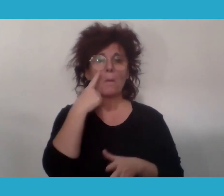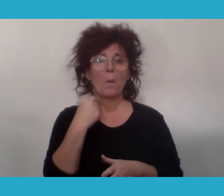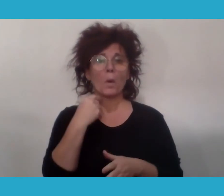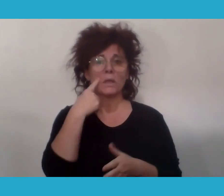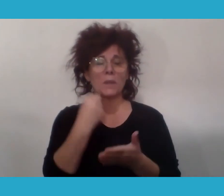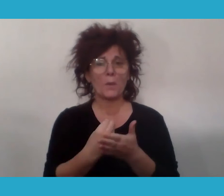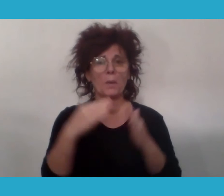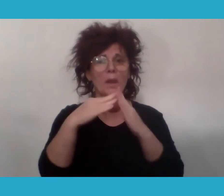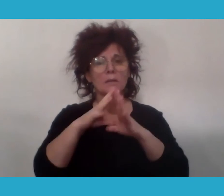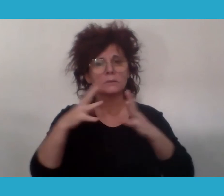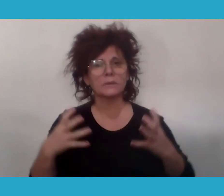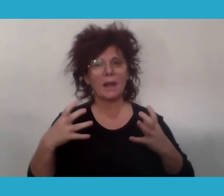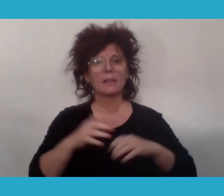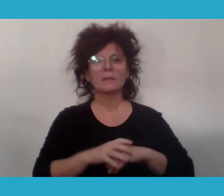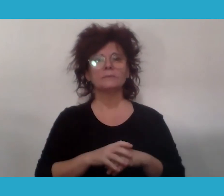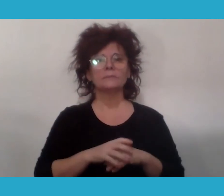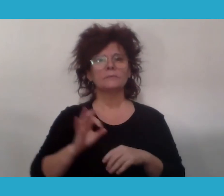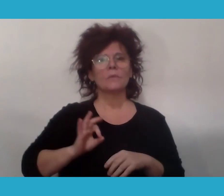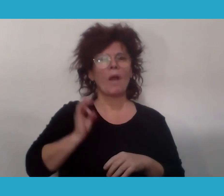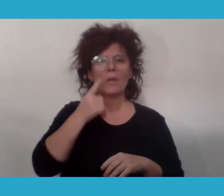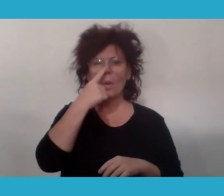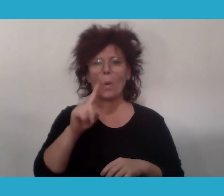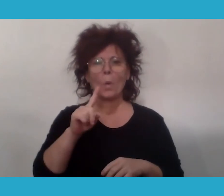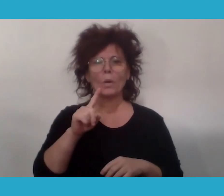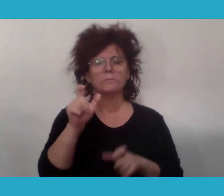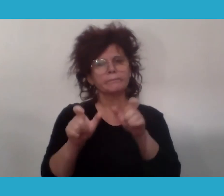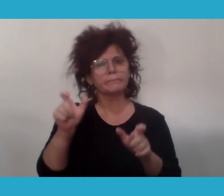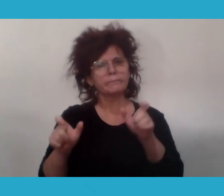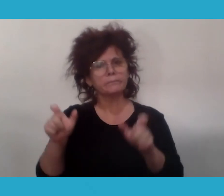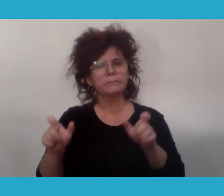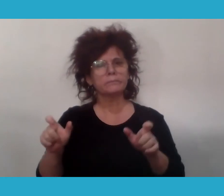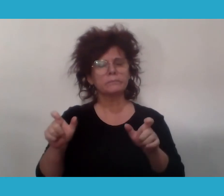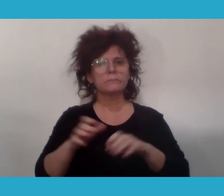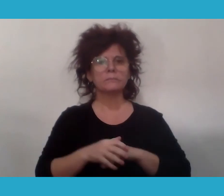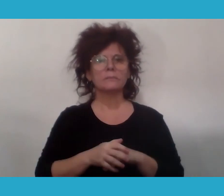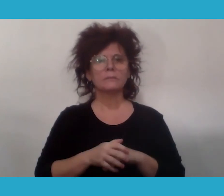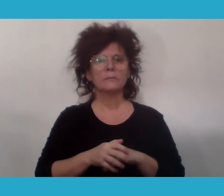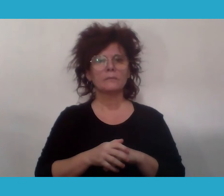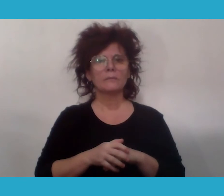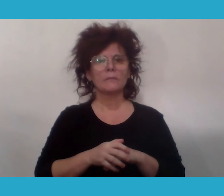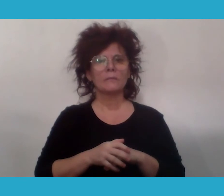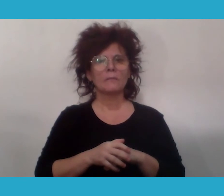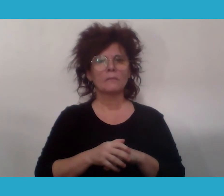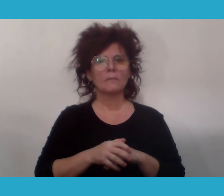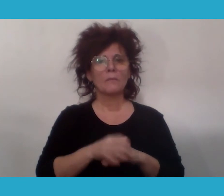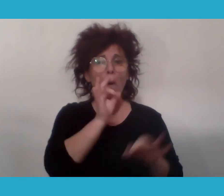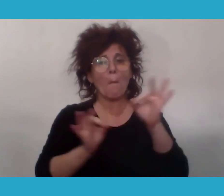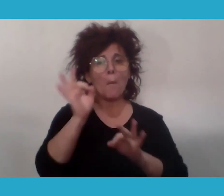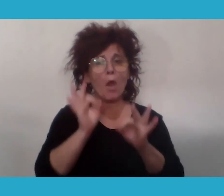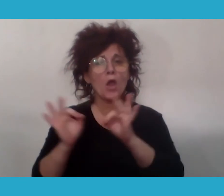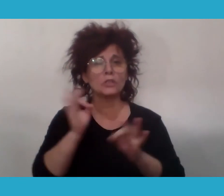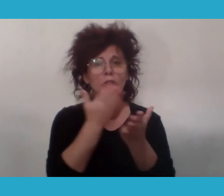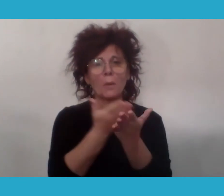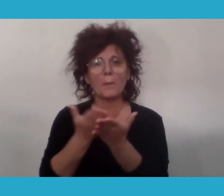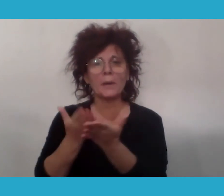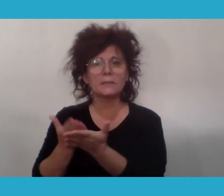de Punilla, en Casa Grande. Dice que durante los últimos años la ciudadanía estuvo presentando proyectos con la idea de